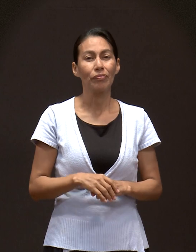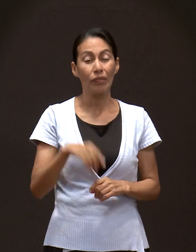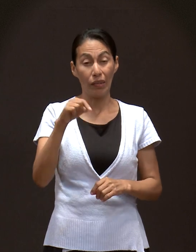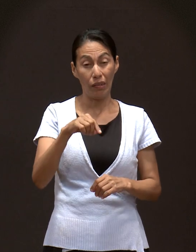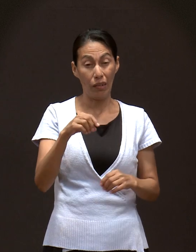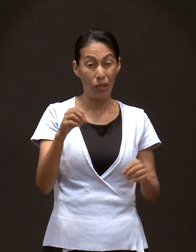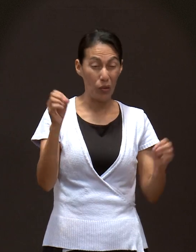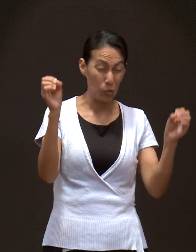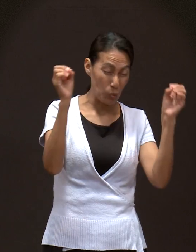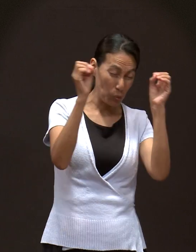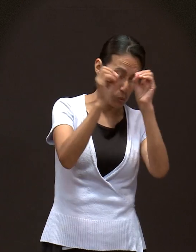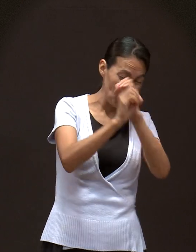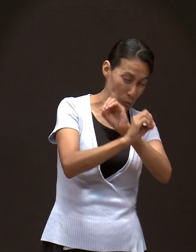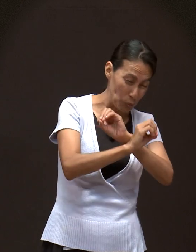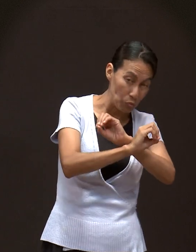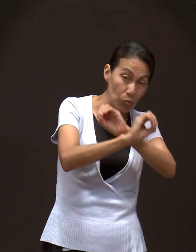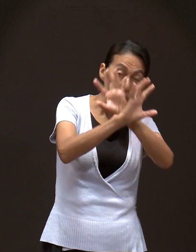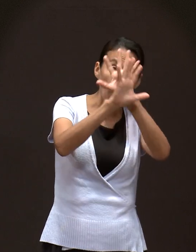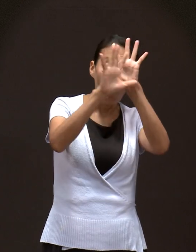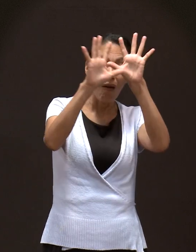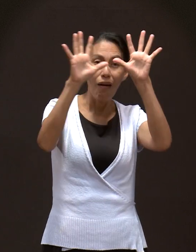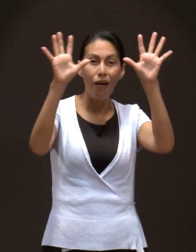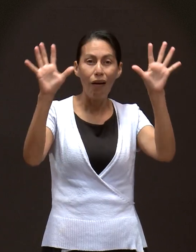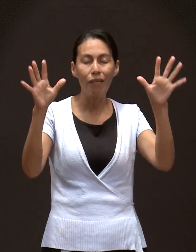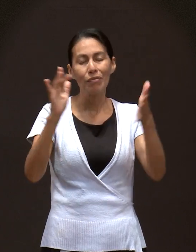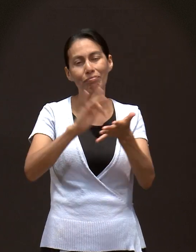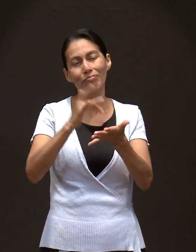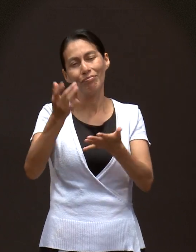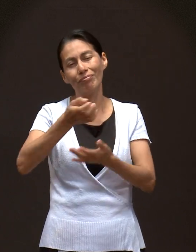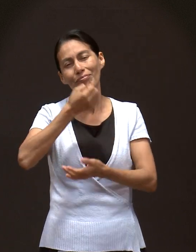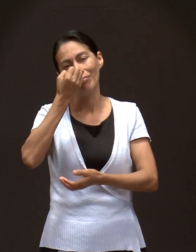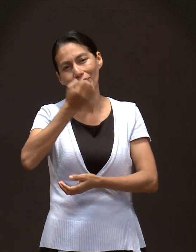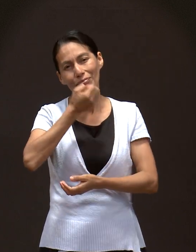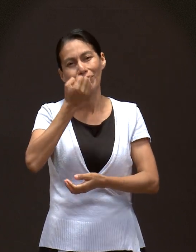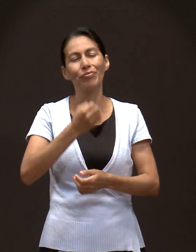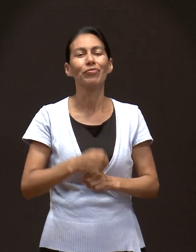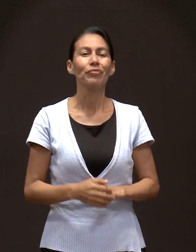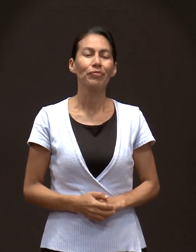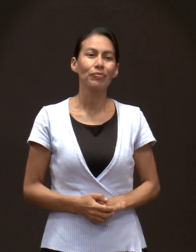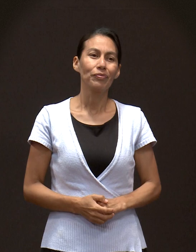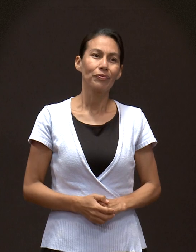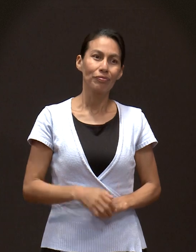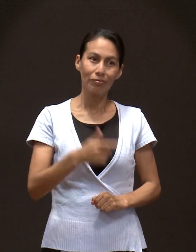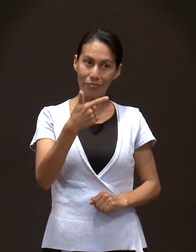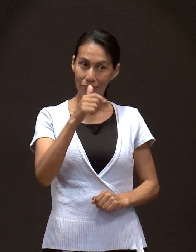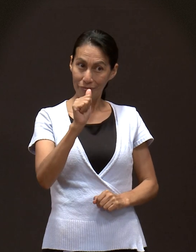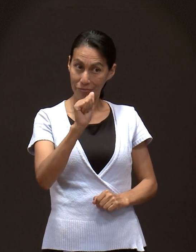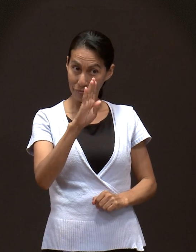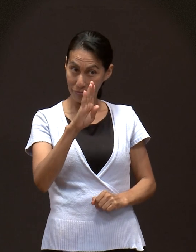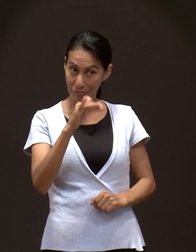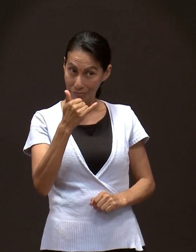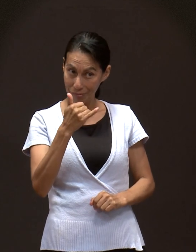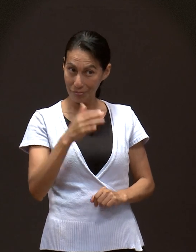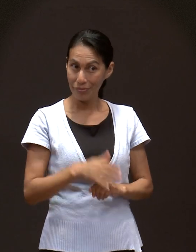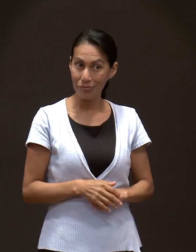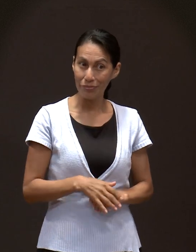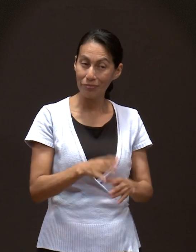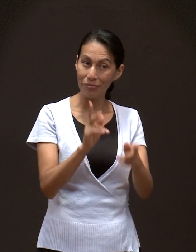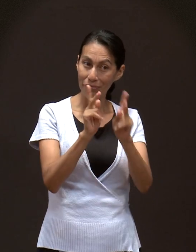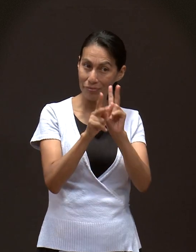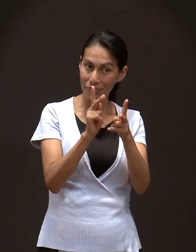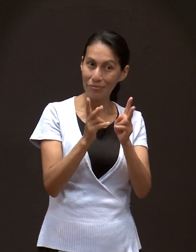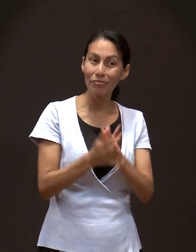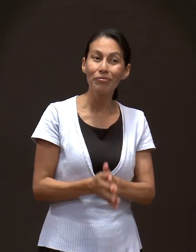mundo que está en tiniebla, que lo ilumine a través de la oración. Amén. Entonces, Gaby,